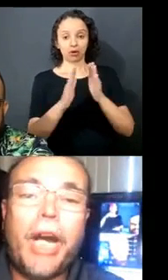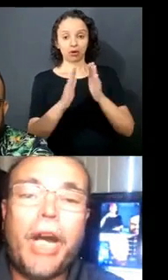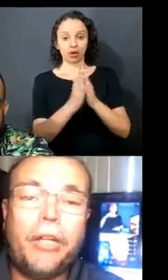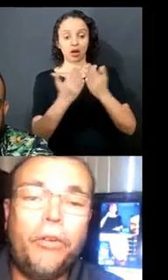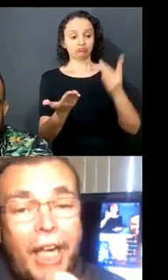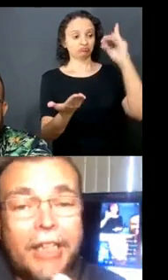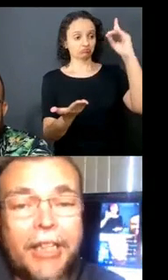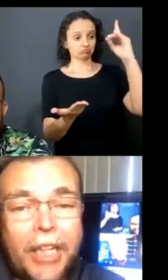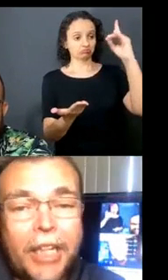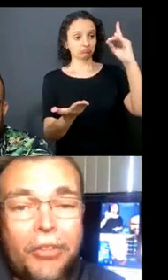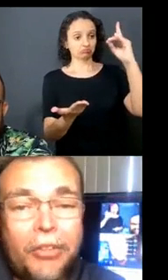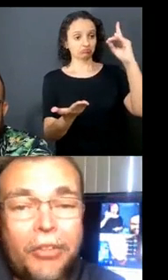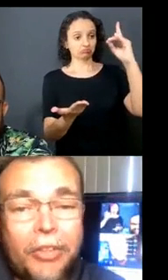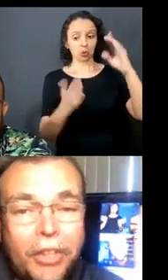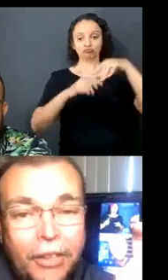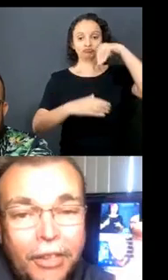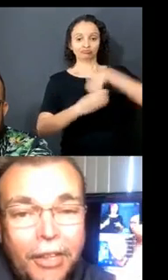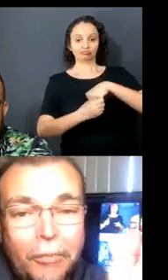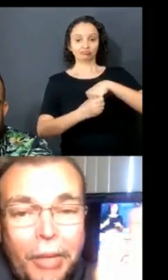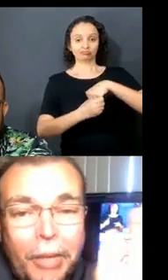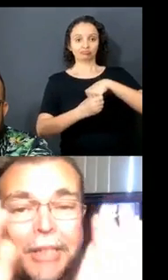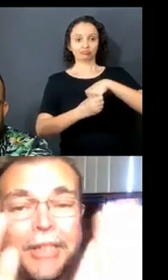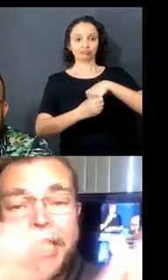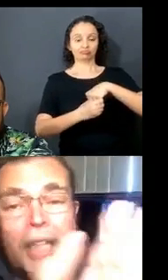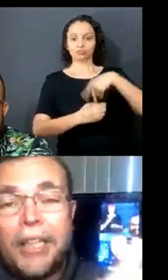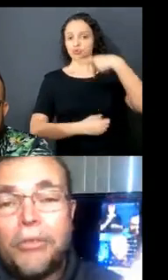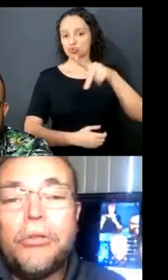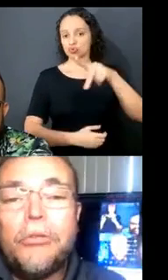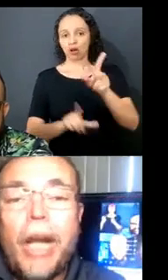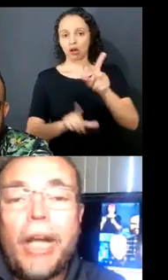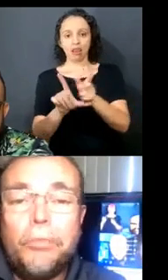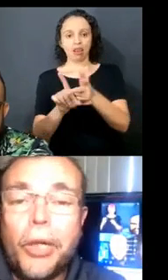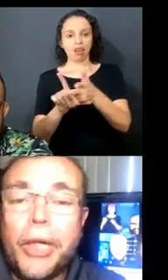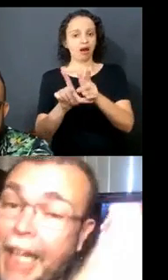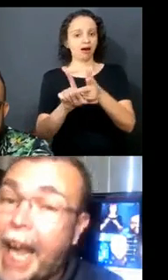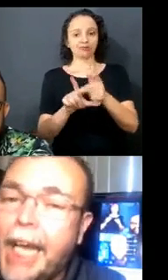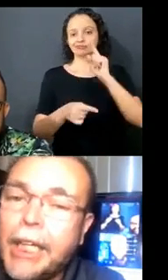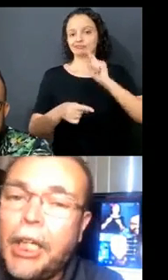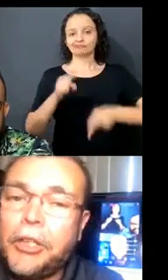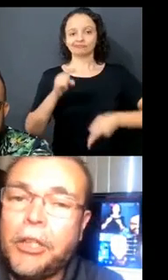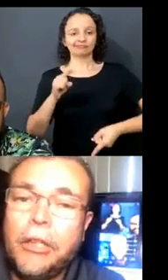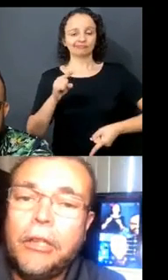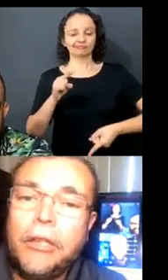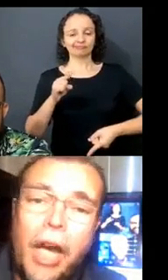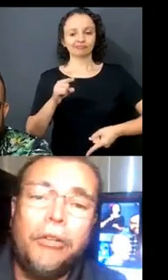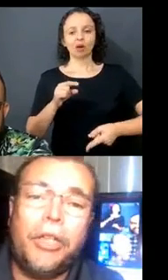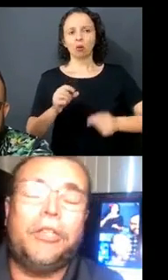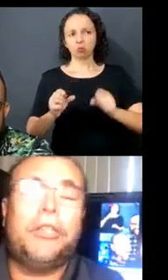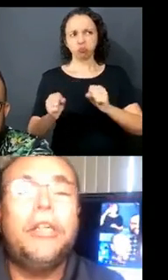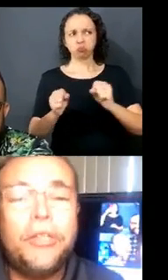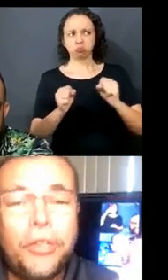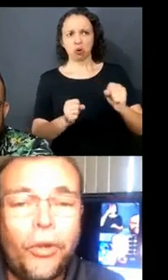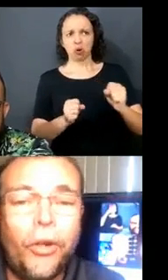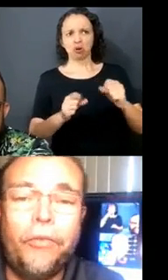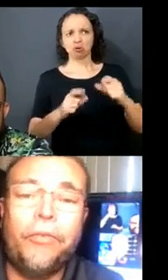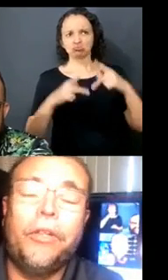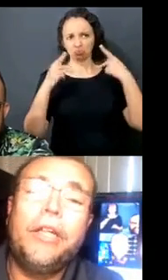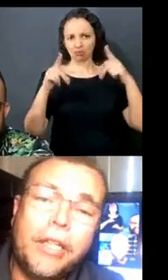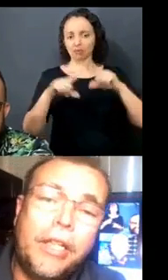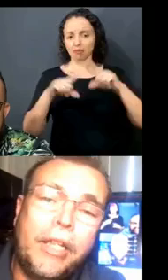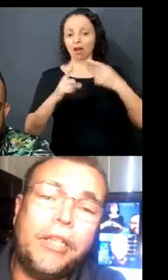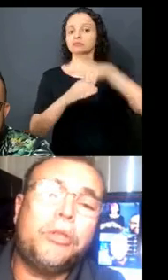não vale. Eu vou até aceitar o stream, mas tem que estar dentro do santuário, porque lá é a igreja. Não, gente. De